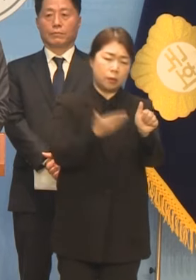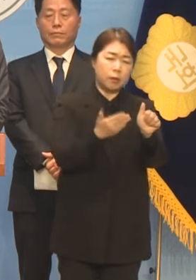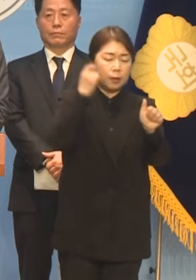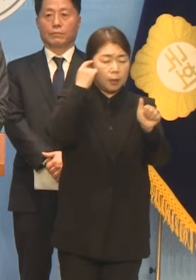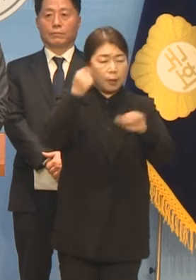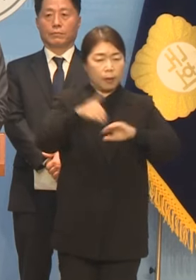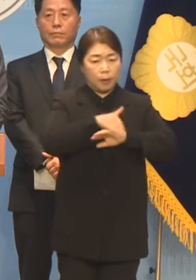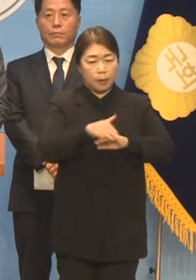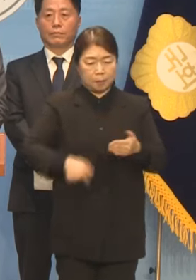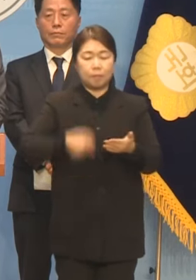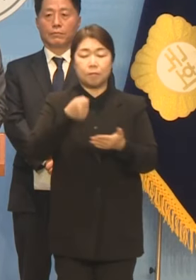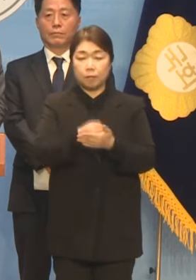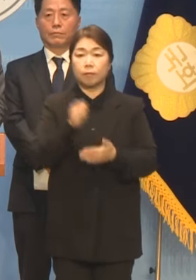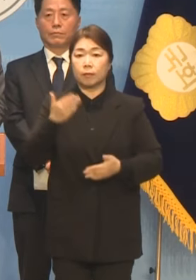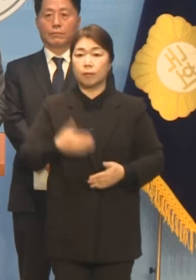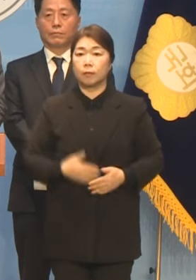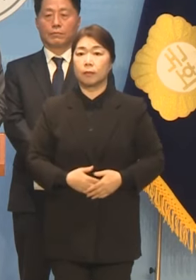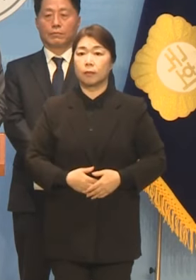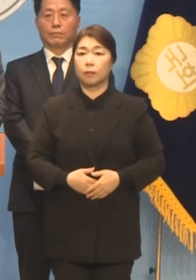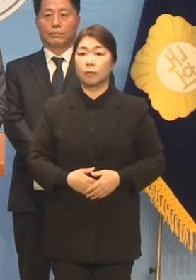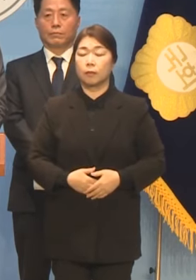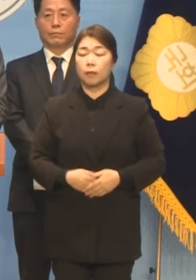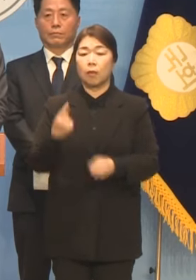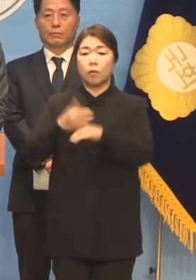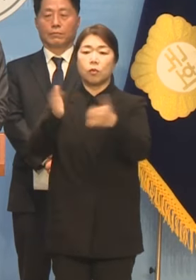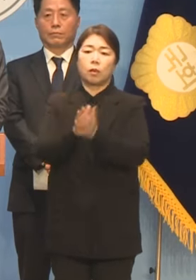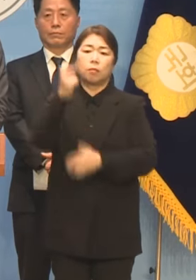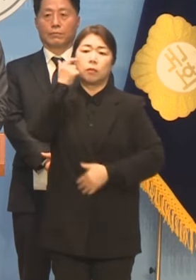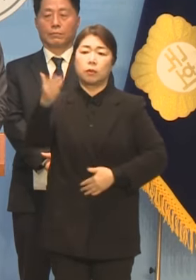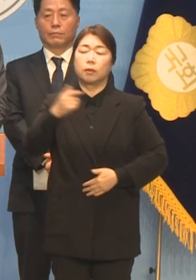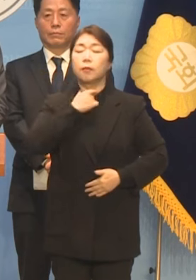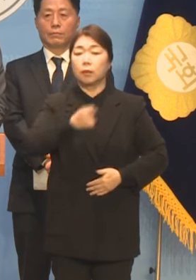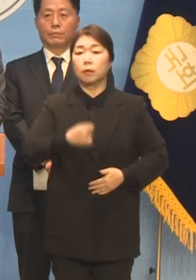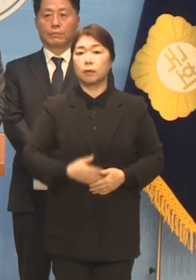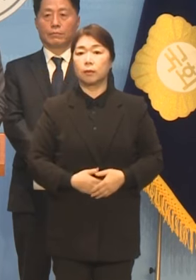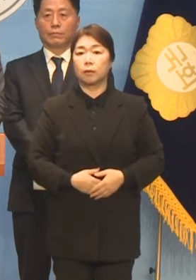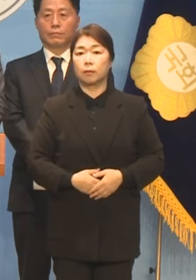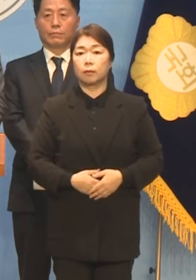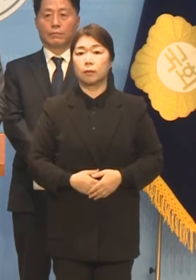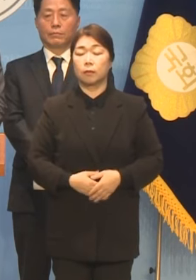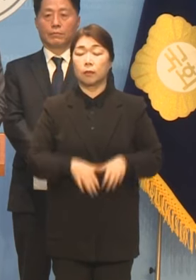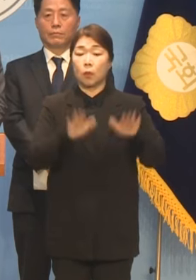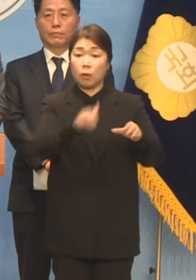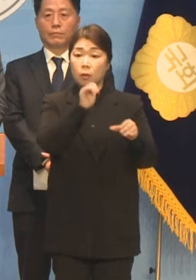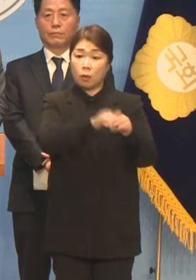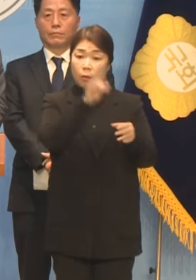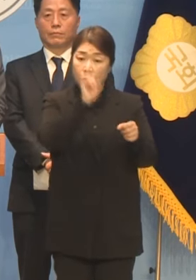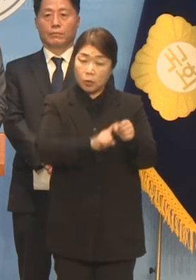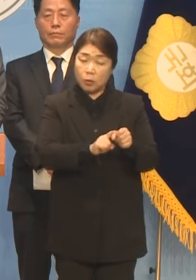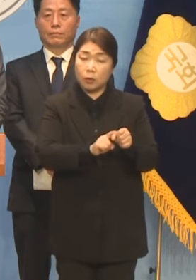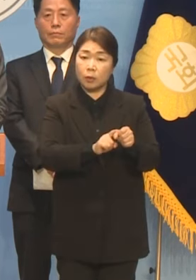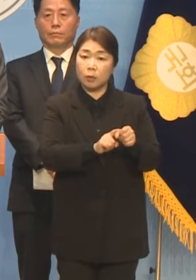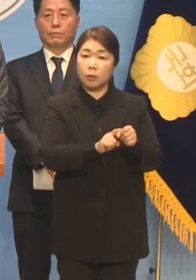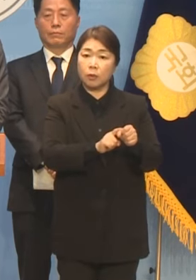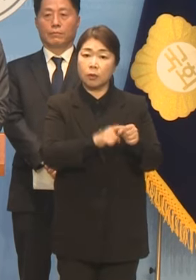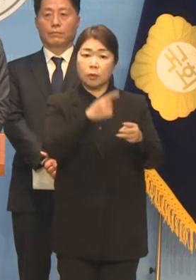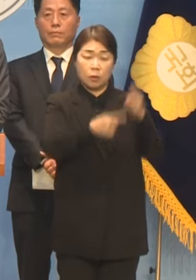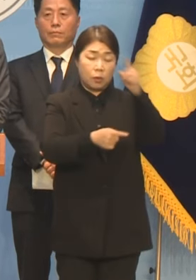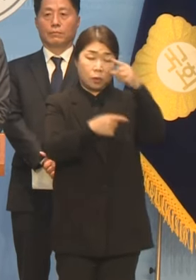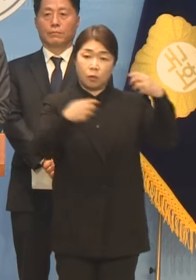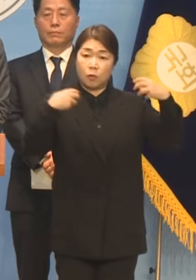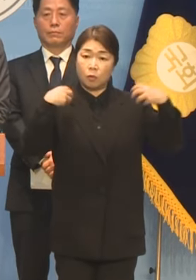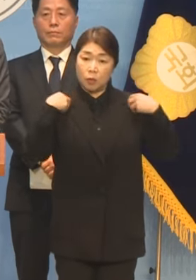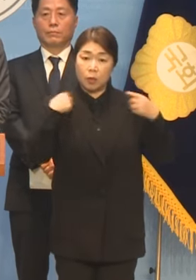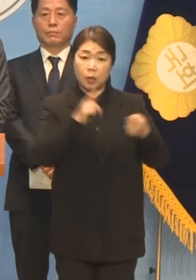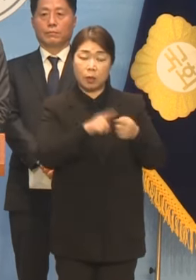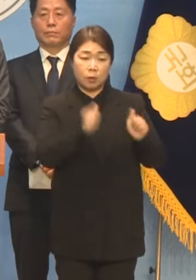되겠다고 결심하였습니다 민주당에게 묻고 싶습니다 이번 선거의 목적이 윤정